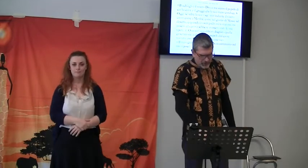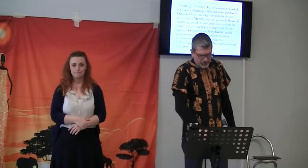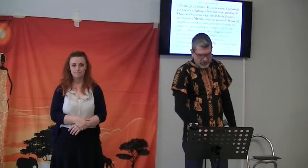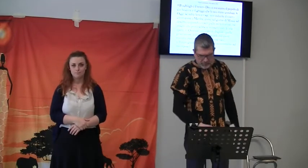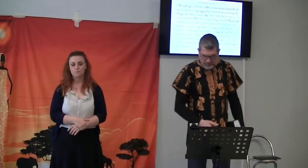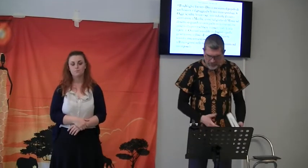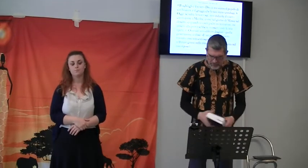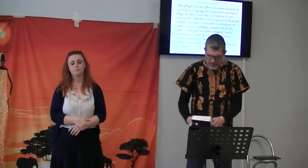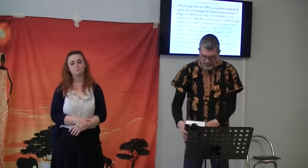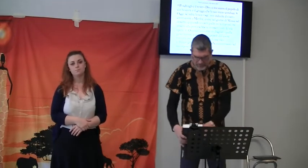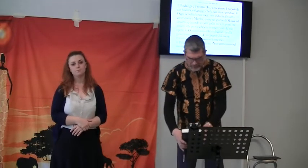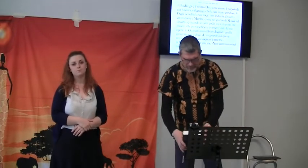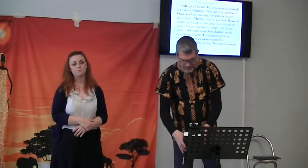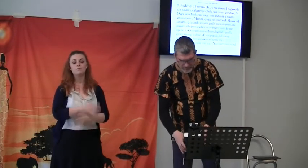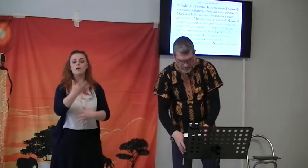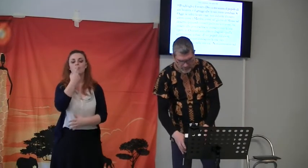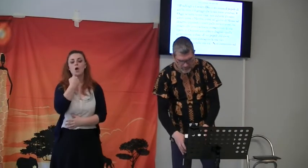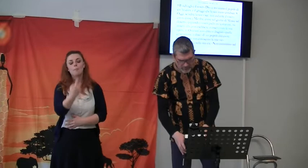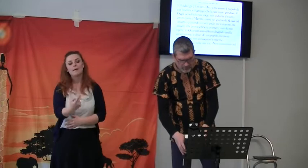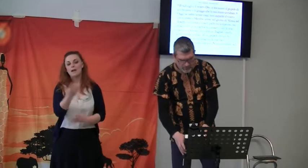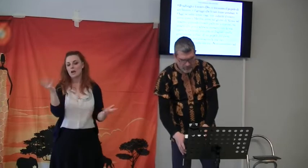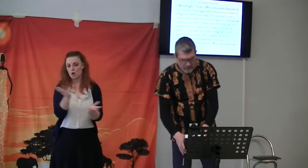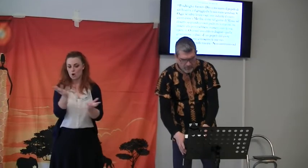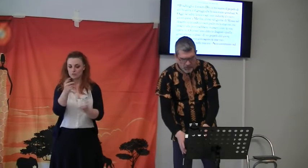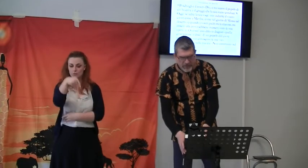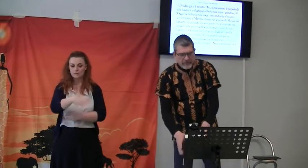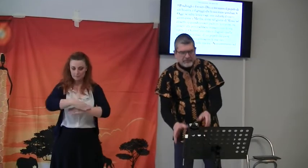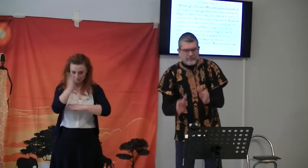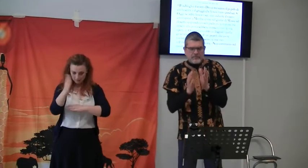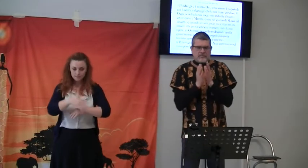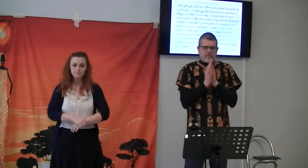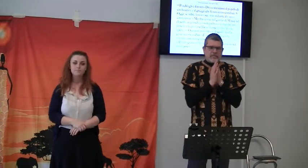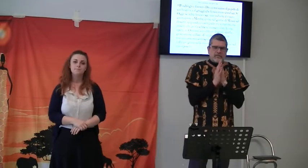Israele, io vorrei proprio parlarvi di questo stamattina, che noi